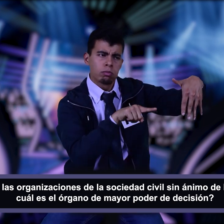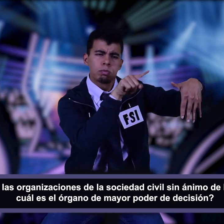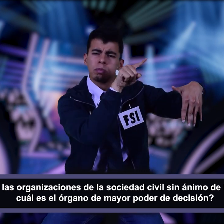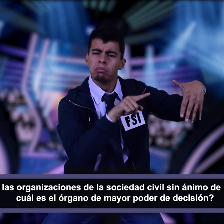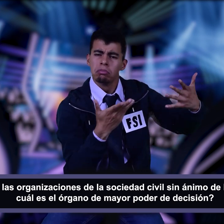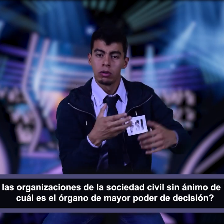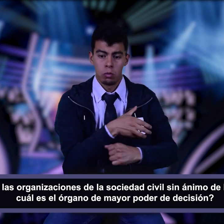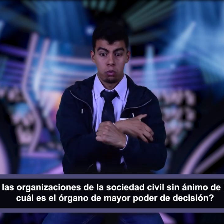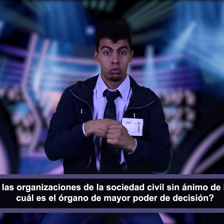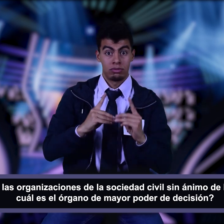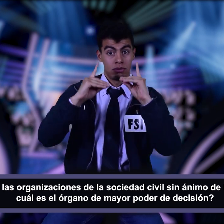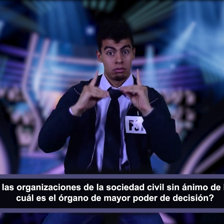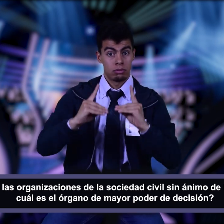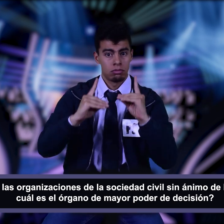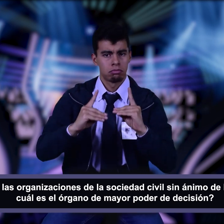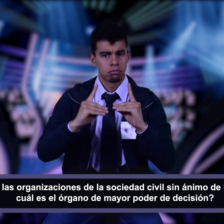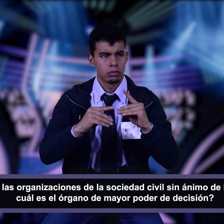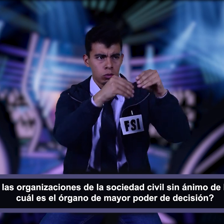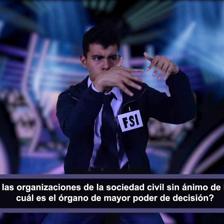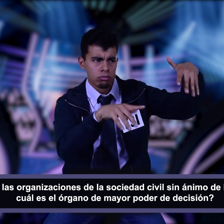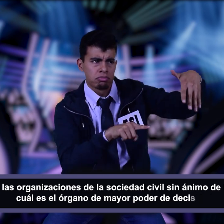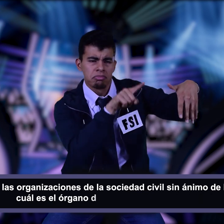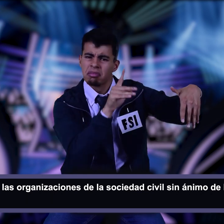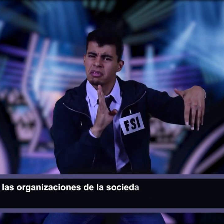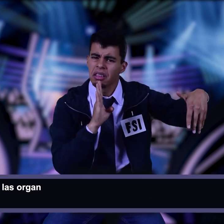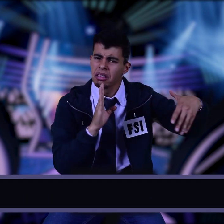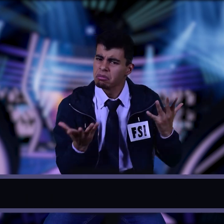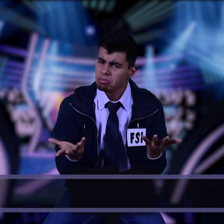lucro, ¿cuál es el órgano de mayor poder de decisión?